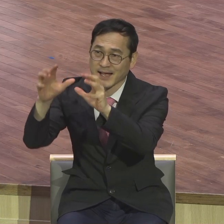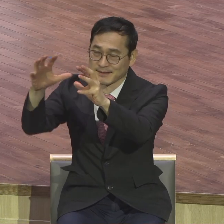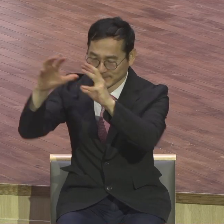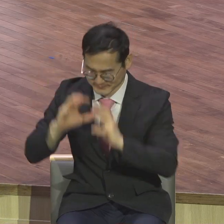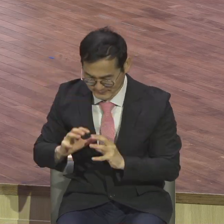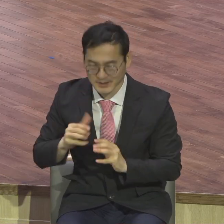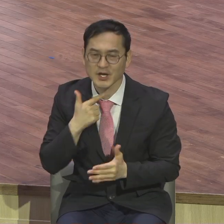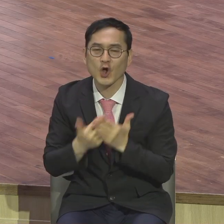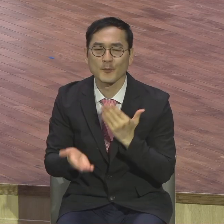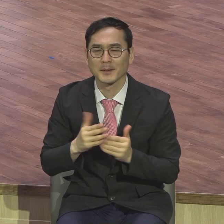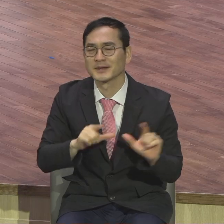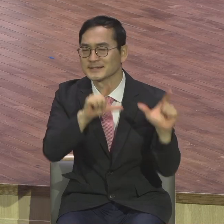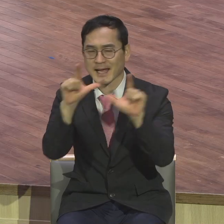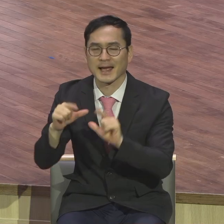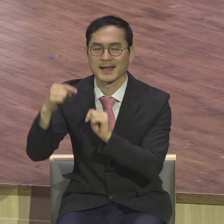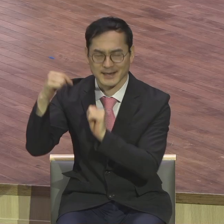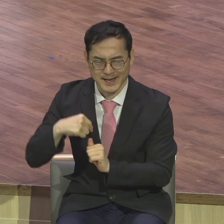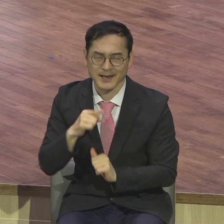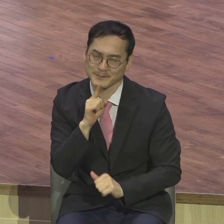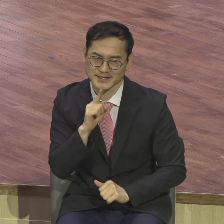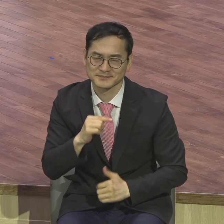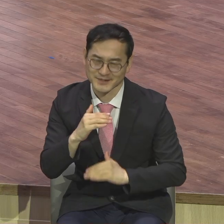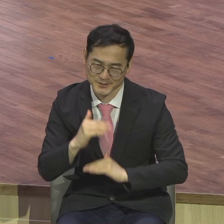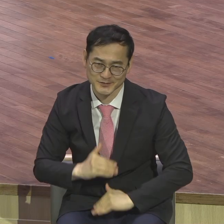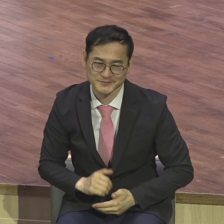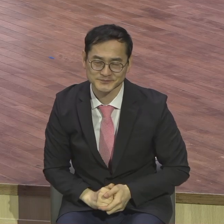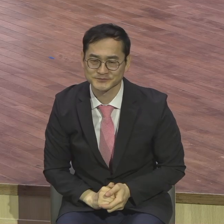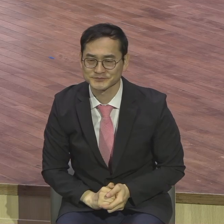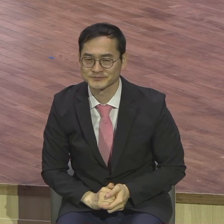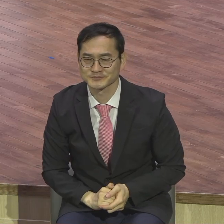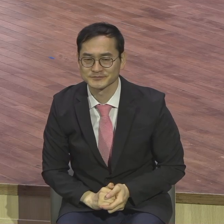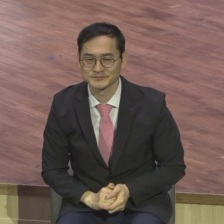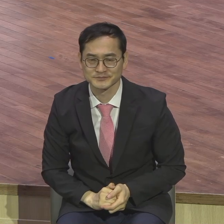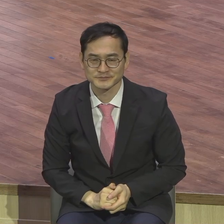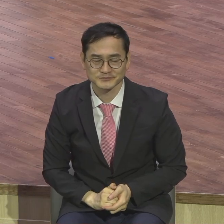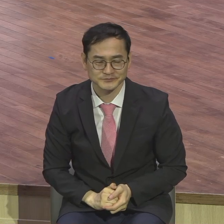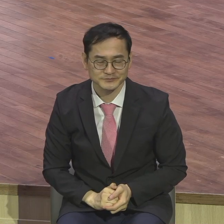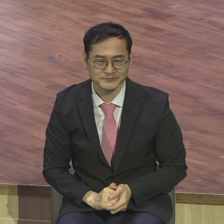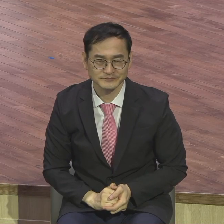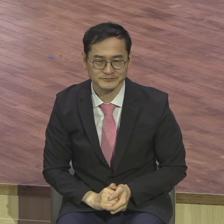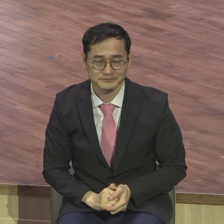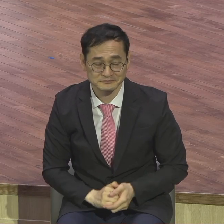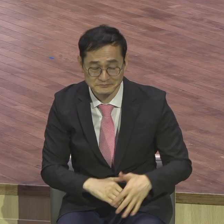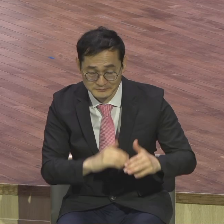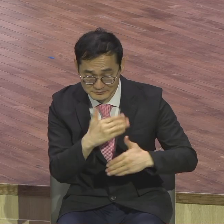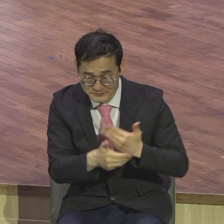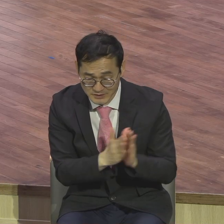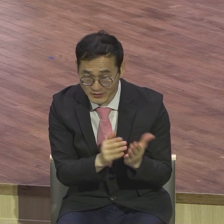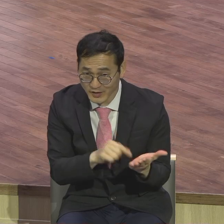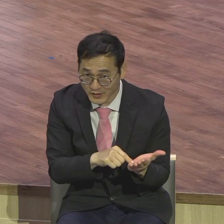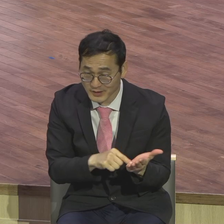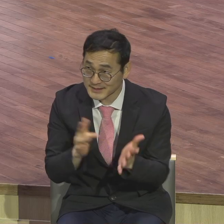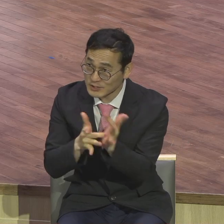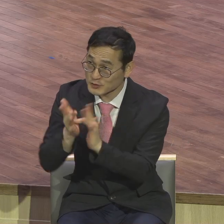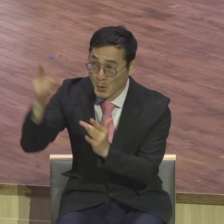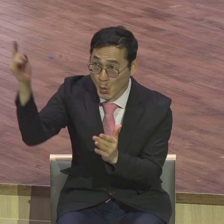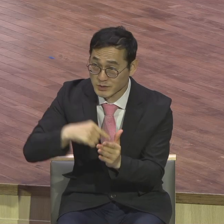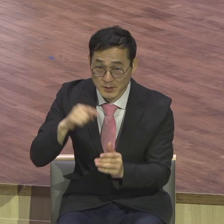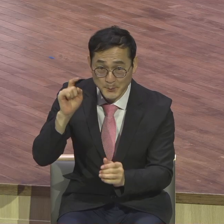오늘 본문 말씀은 예수님께서 이 땅에 오신 본질적, 목적인 뭐요?